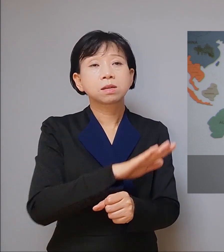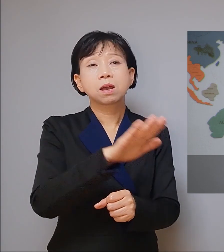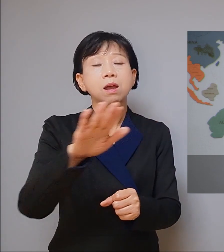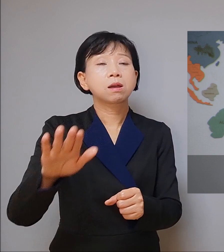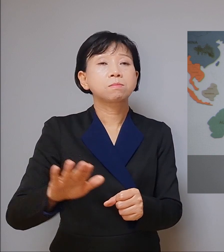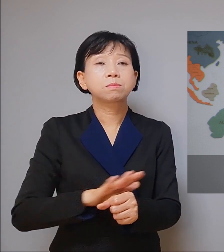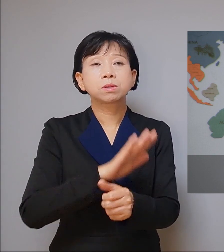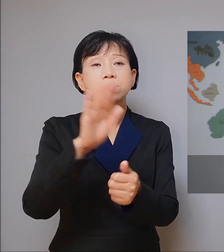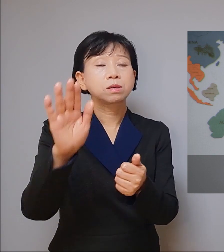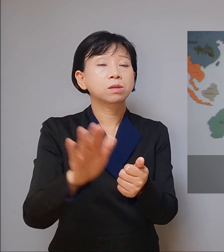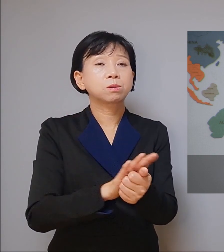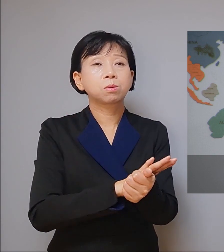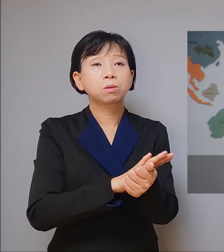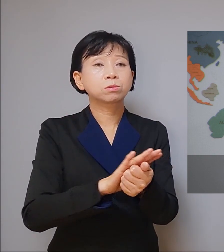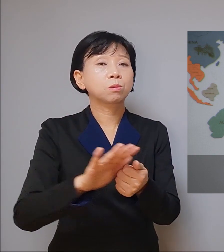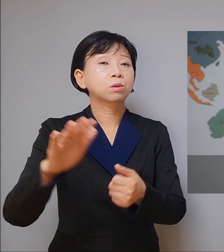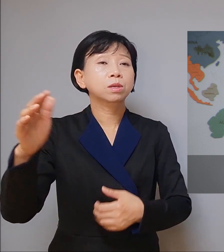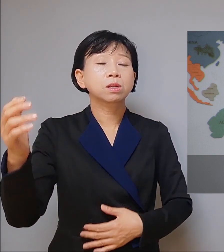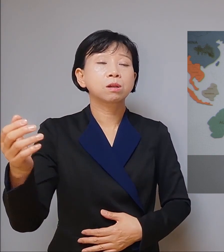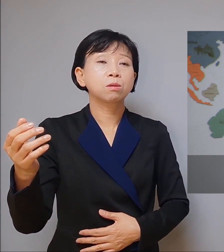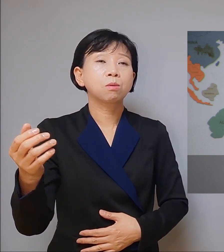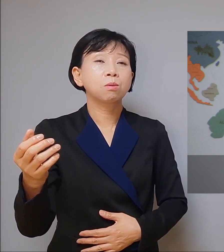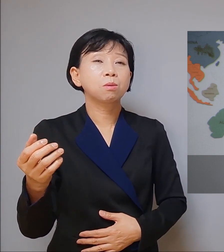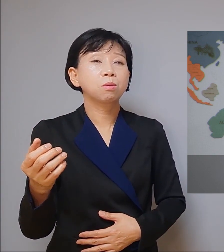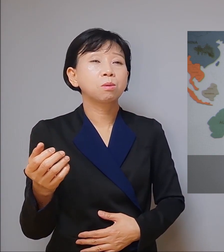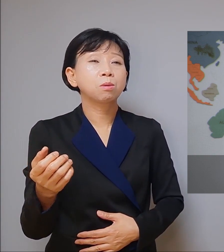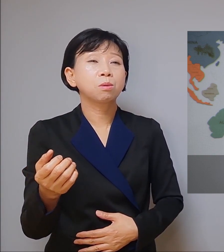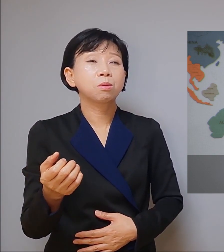보혈 자비의